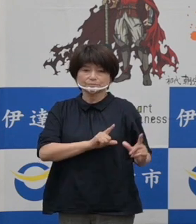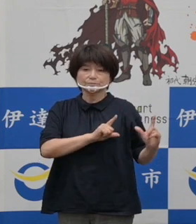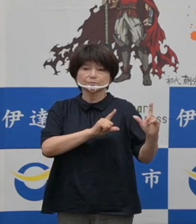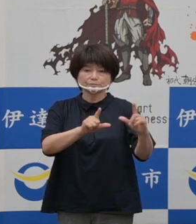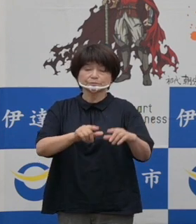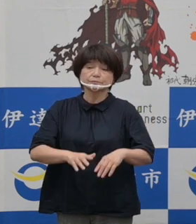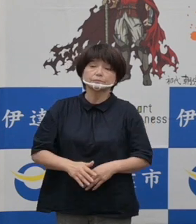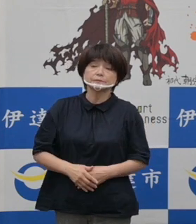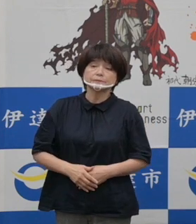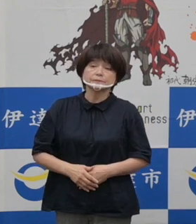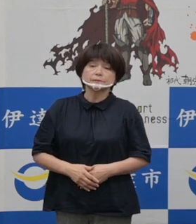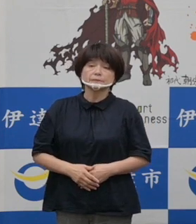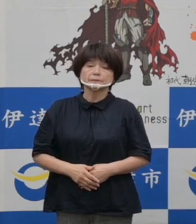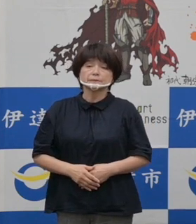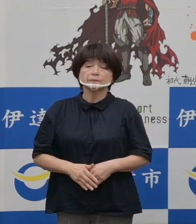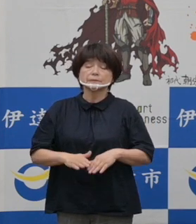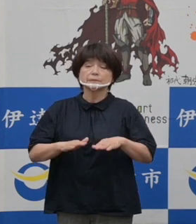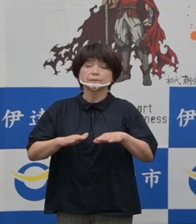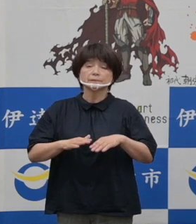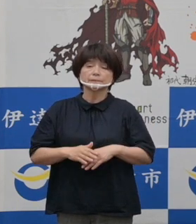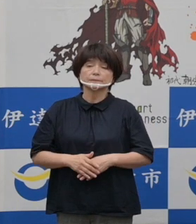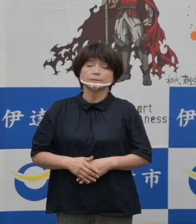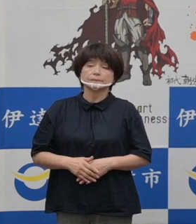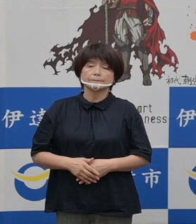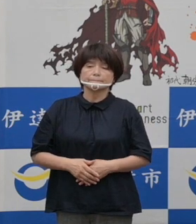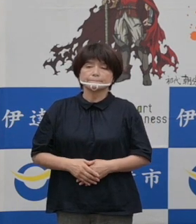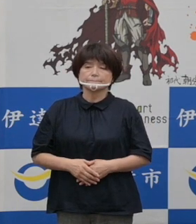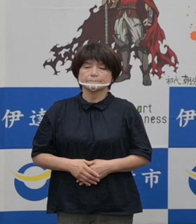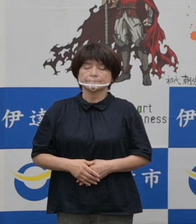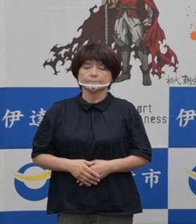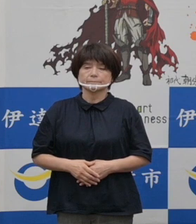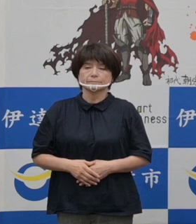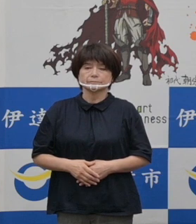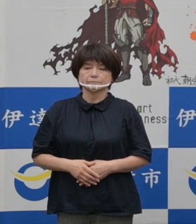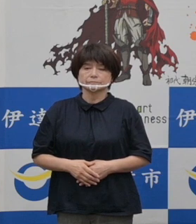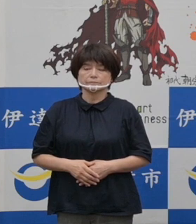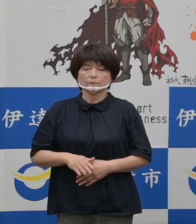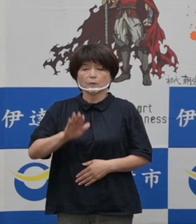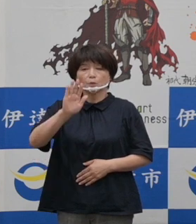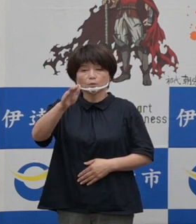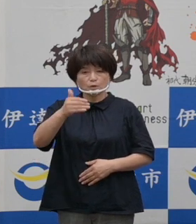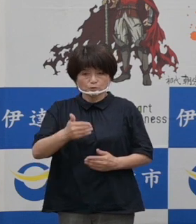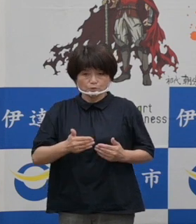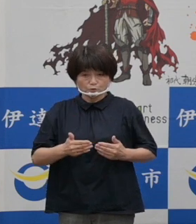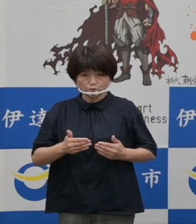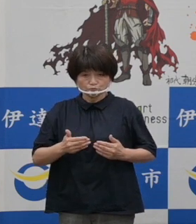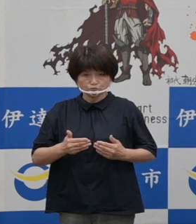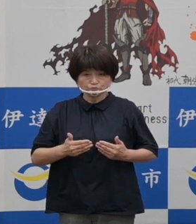まあ、今の話、まっすぐり条例とかも入ってなかったんですけど、まあ、これからも進めていくというような、